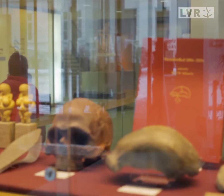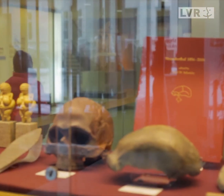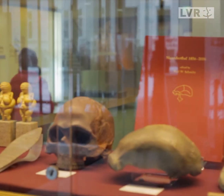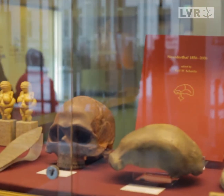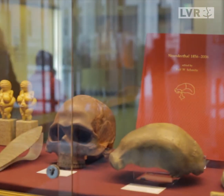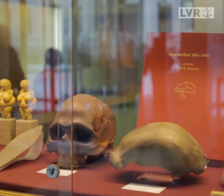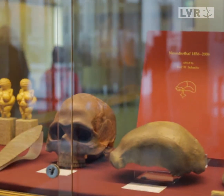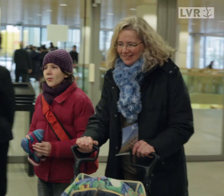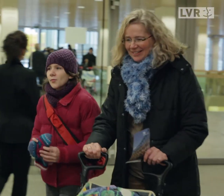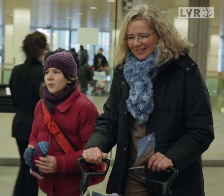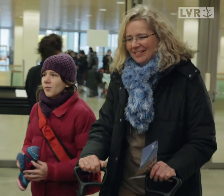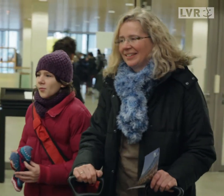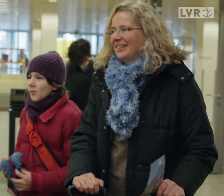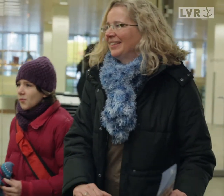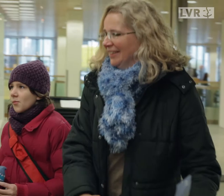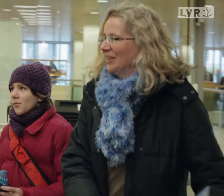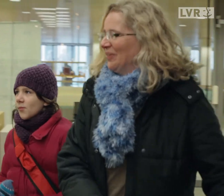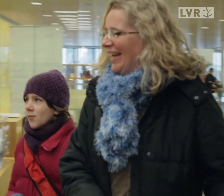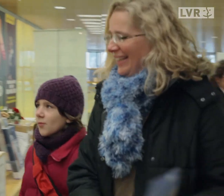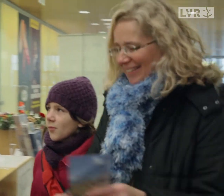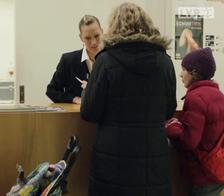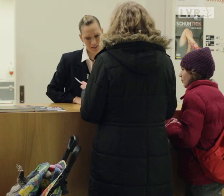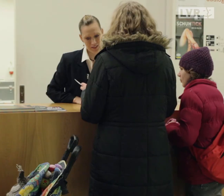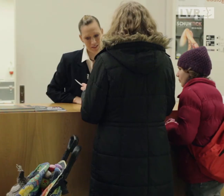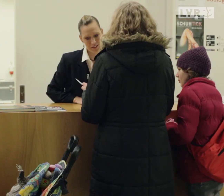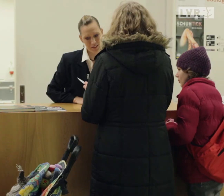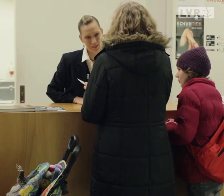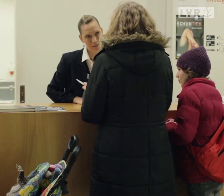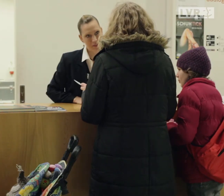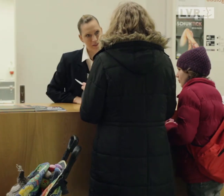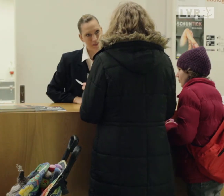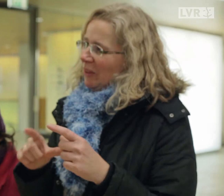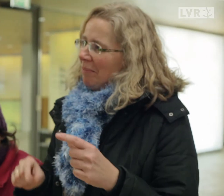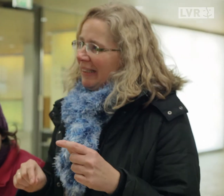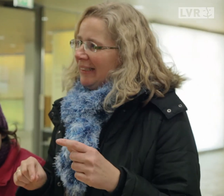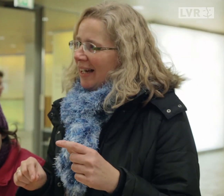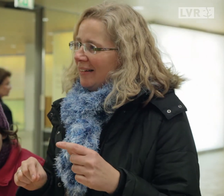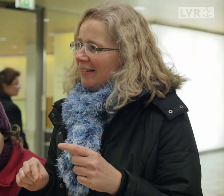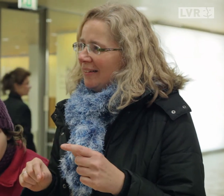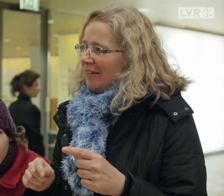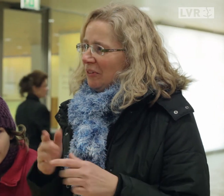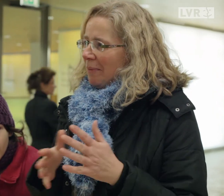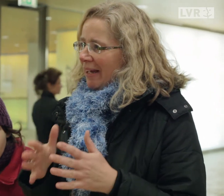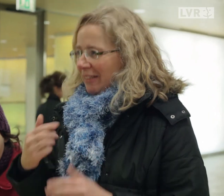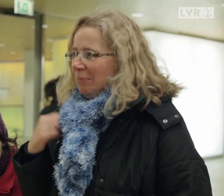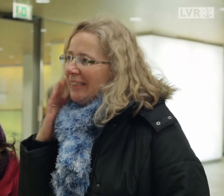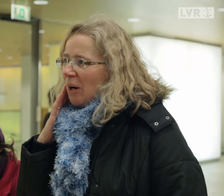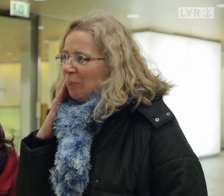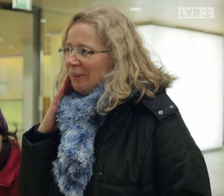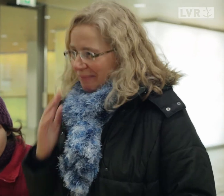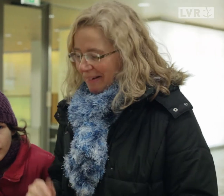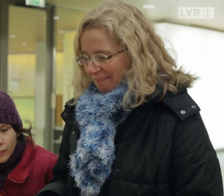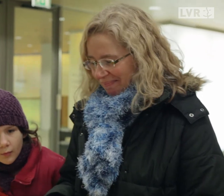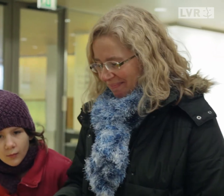erfahren, dass das Museum Audioguides mit Gebärdensprache hat. Guten Tag. Ich hätte gern ein Mund mit dir für Gebärdensprache.